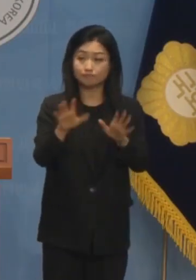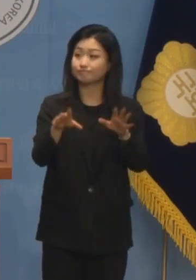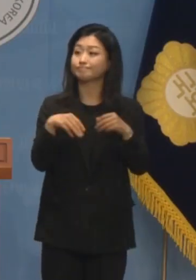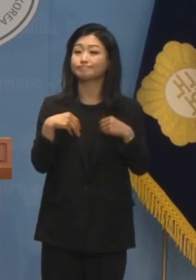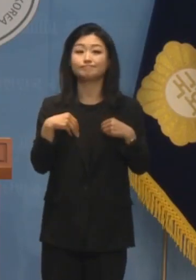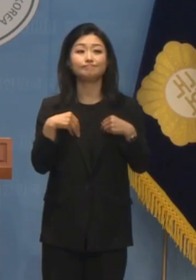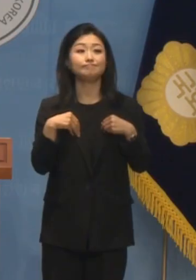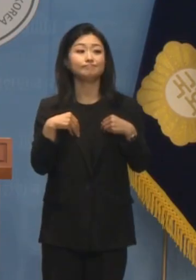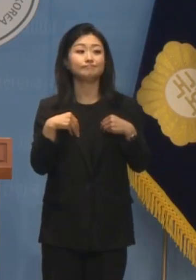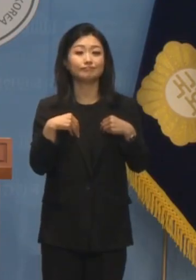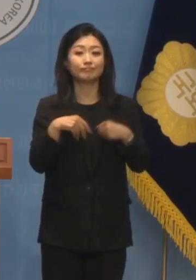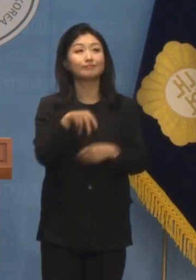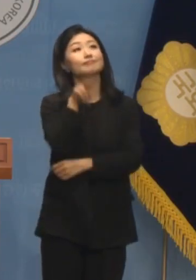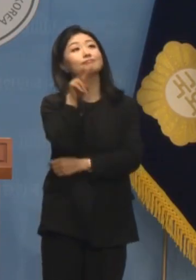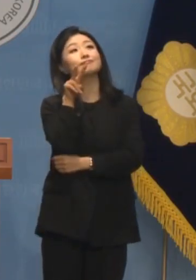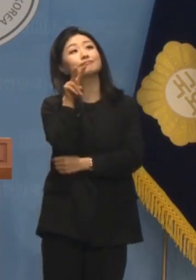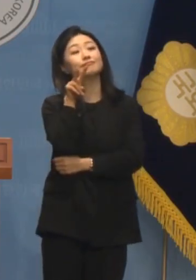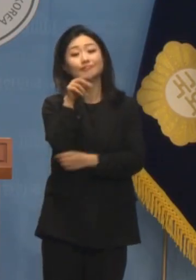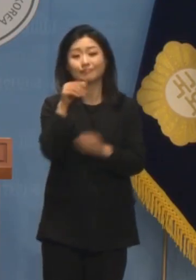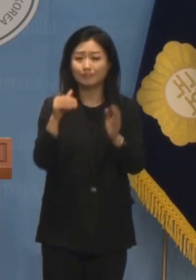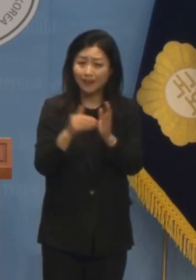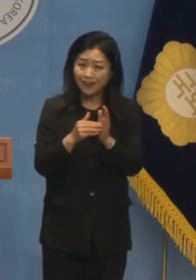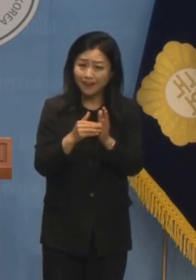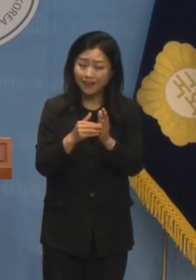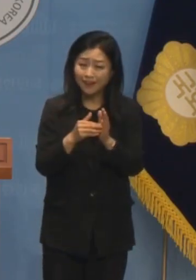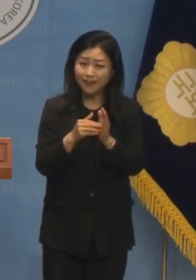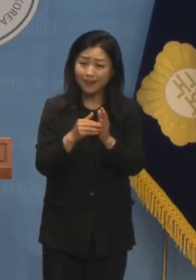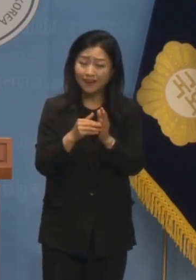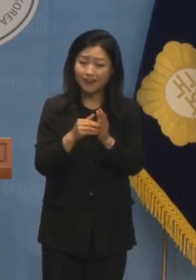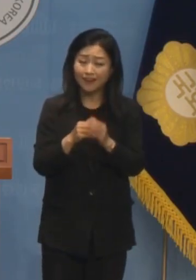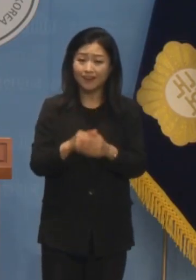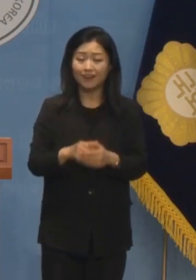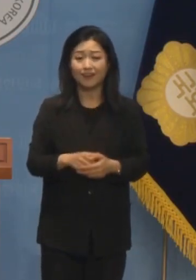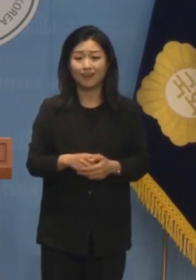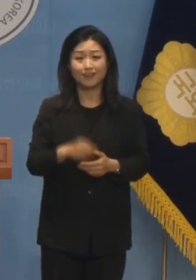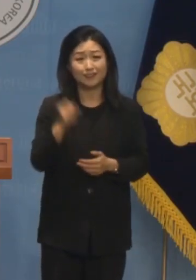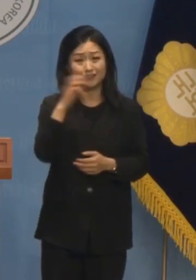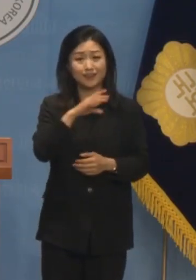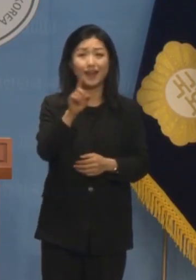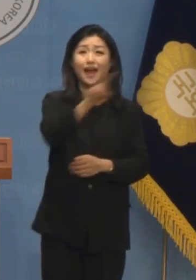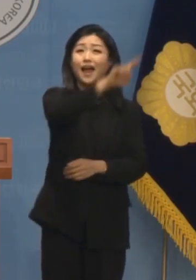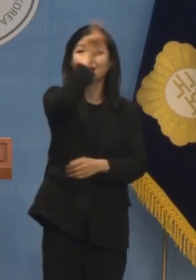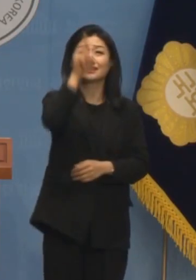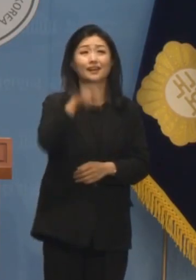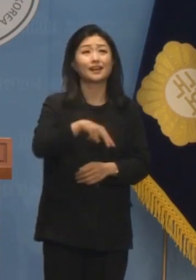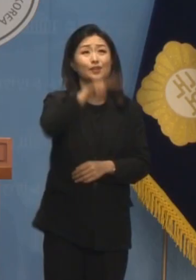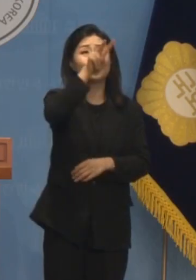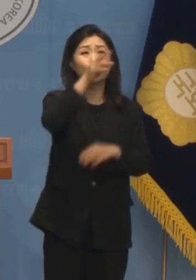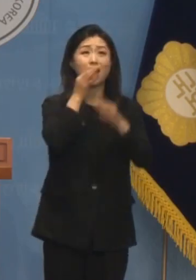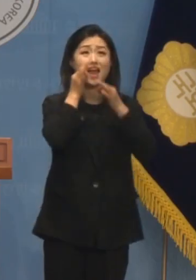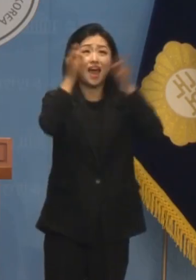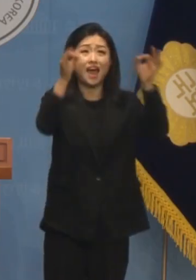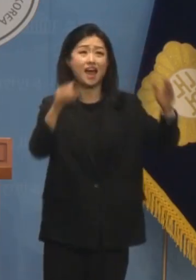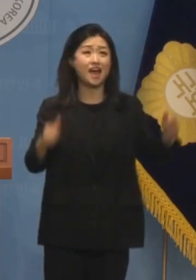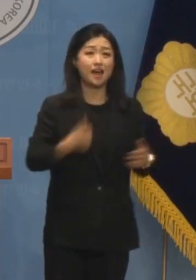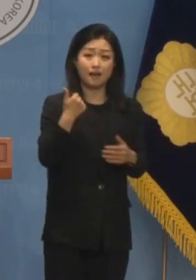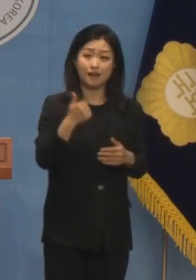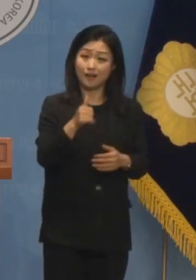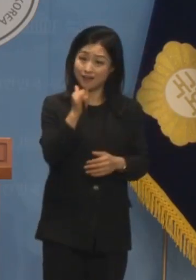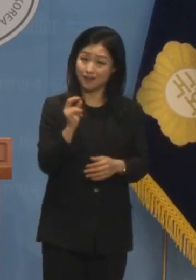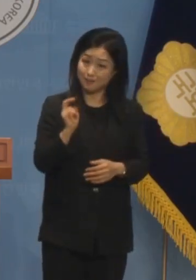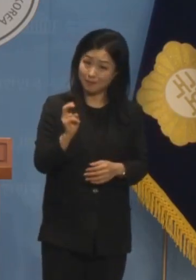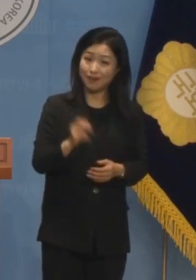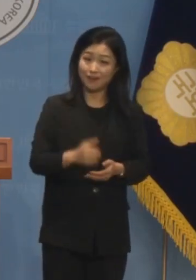놓고 하늘만 쳐다봅니다. 아니라 허공에 대고 소리만 버럭버럭 지르고